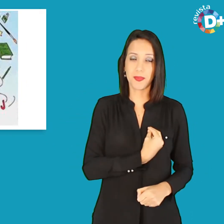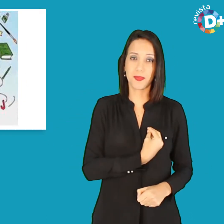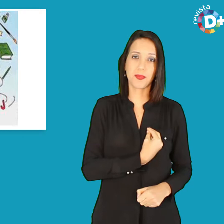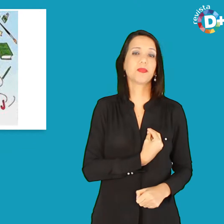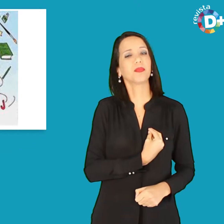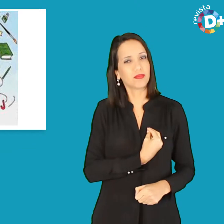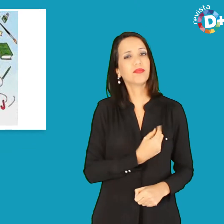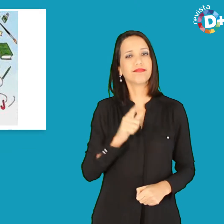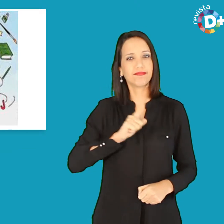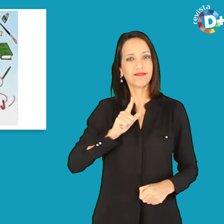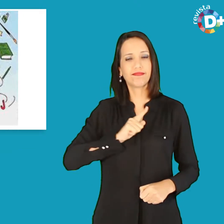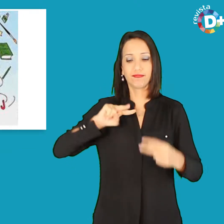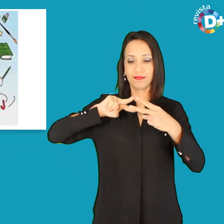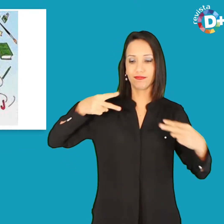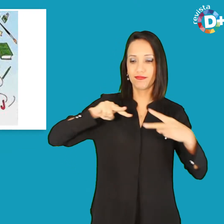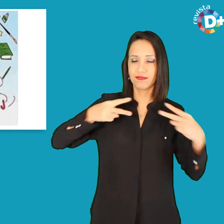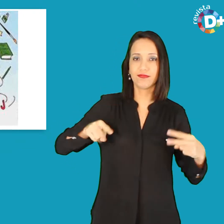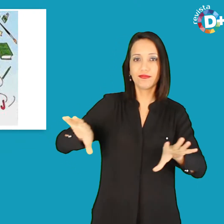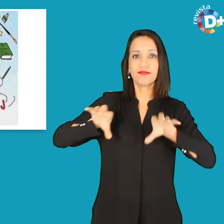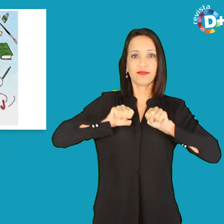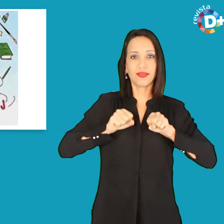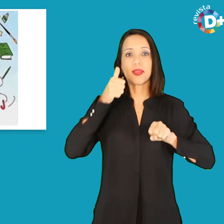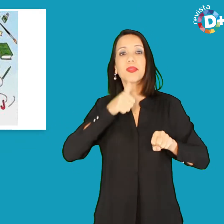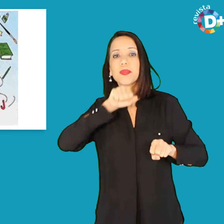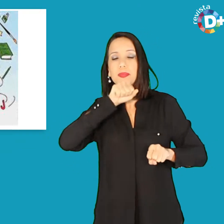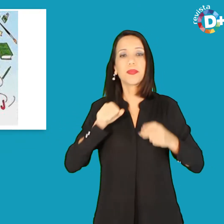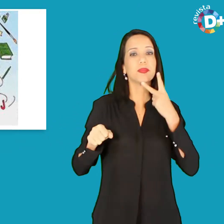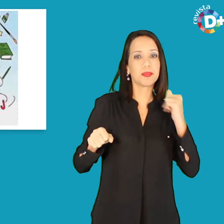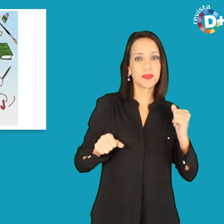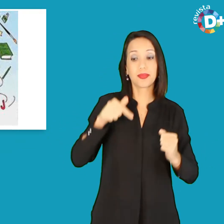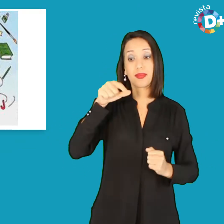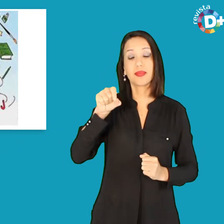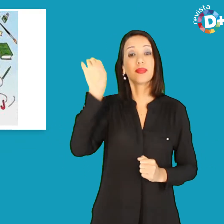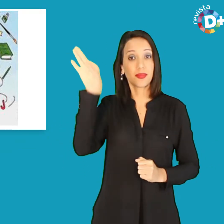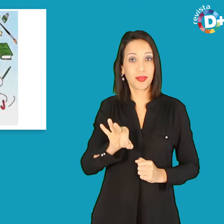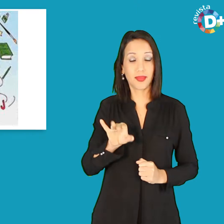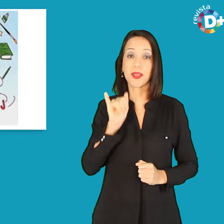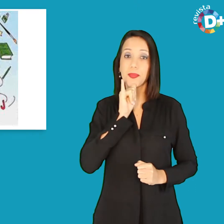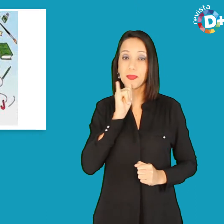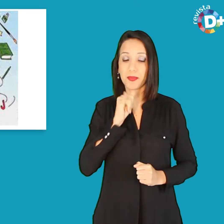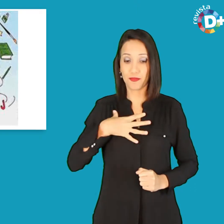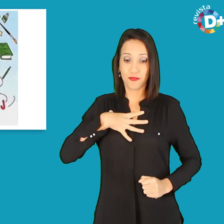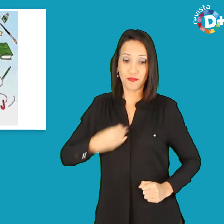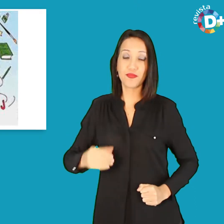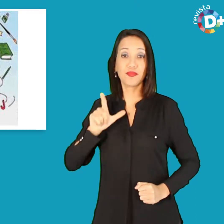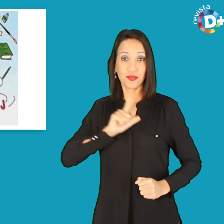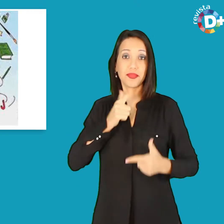Tecnicamente, a hereditariedade é de 70%. Isso significa que filhos de pais com problema têm mais chances de ter a